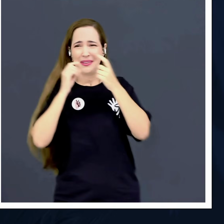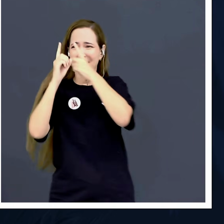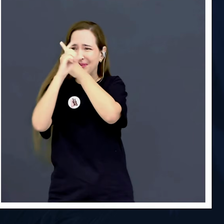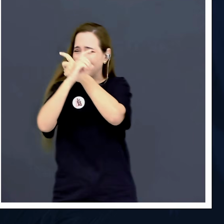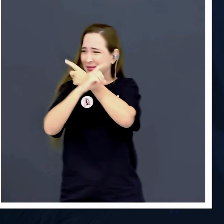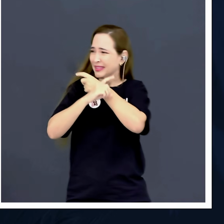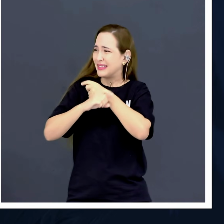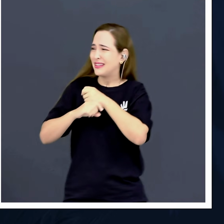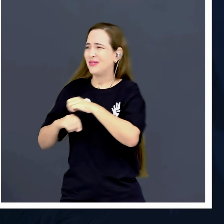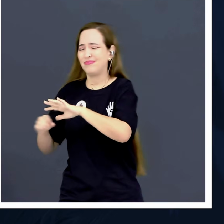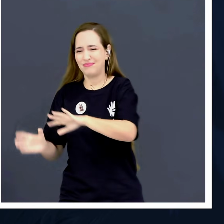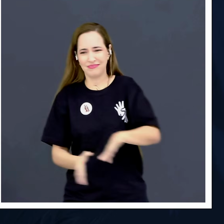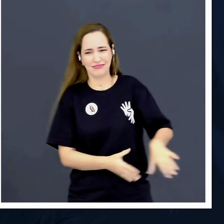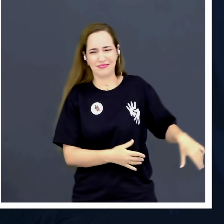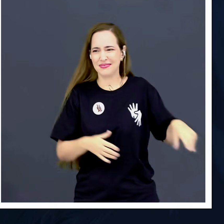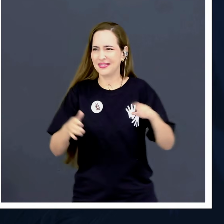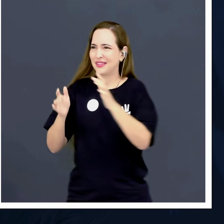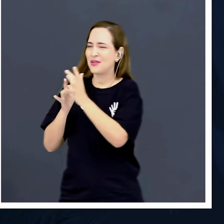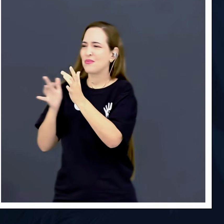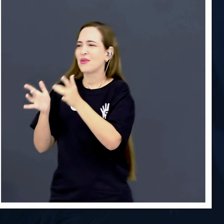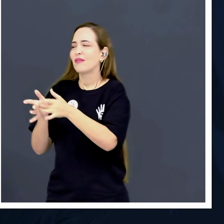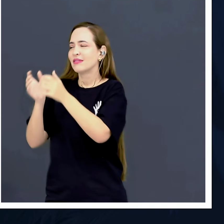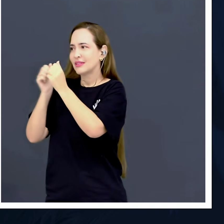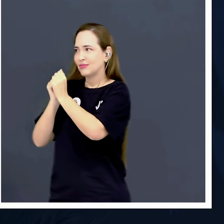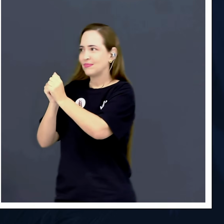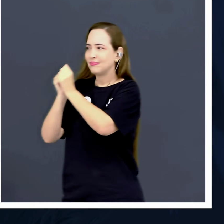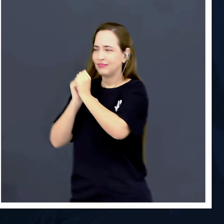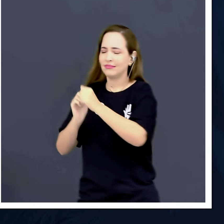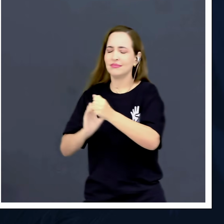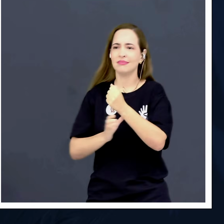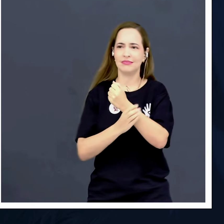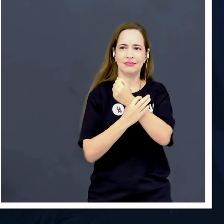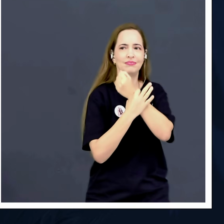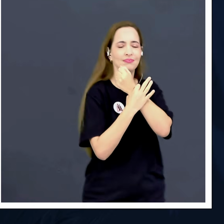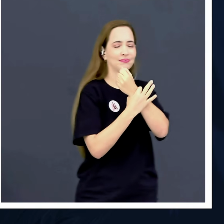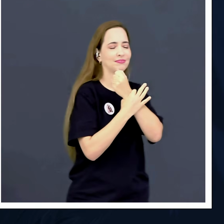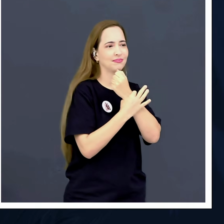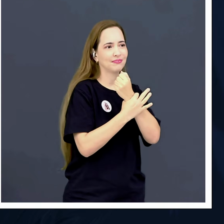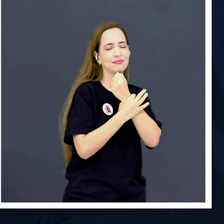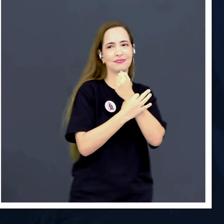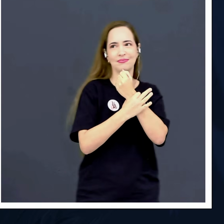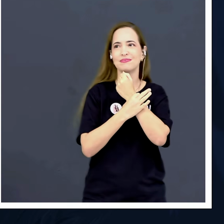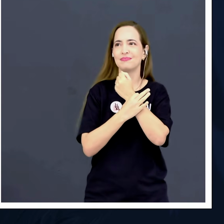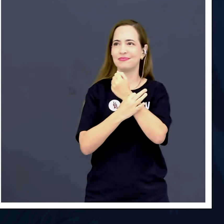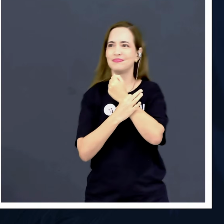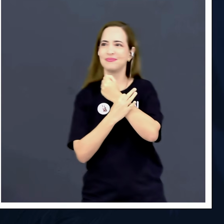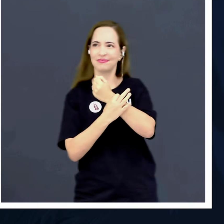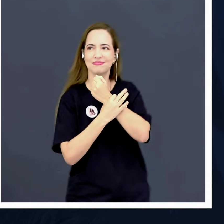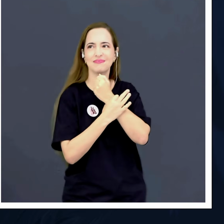sopra forte, em tuas mãos vou segurar.